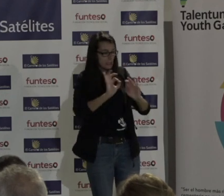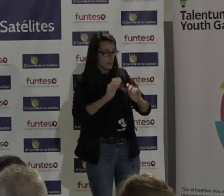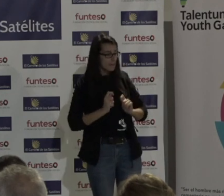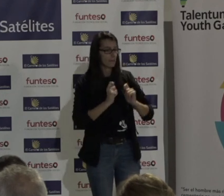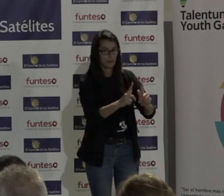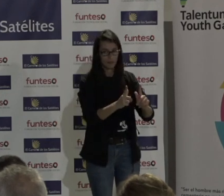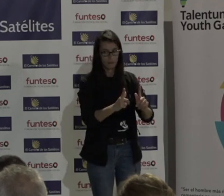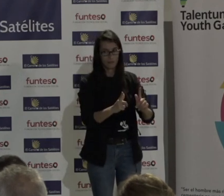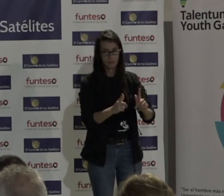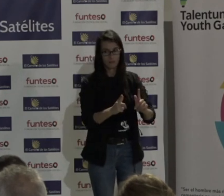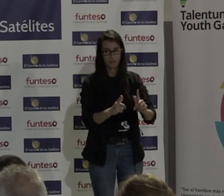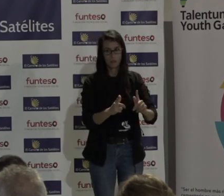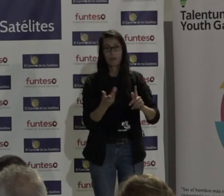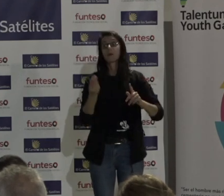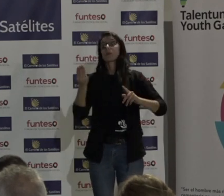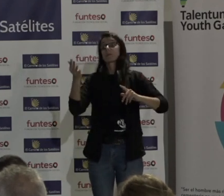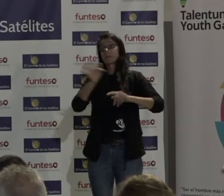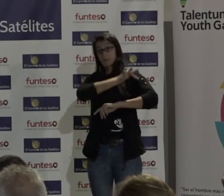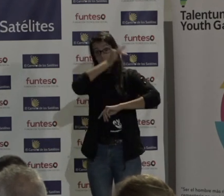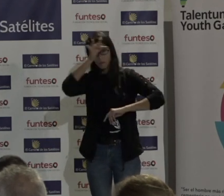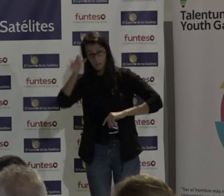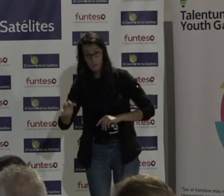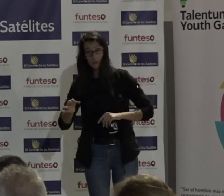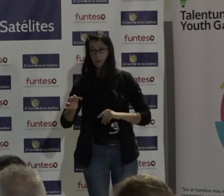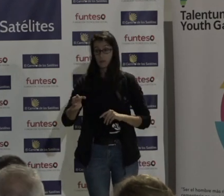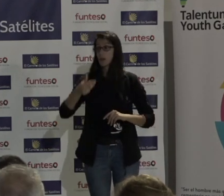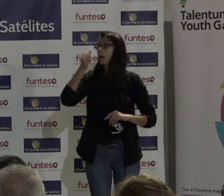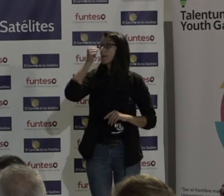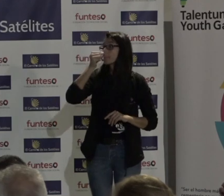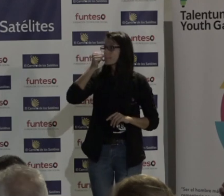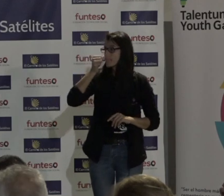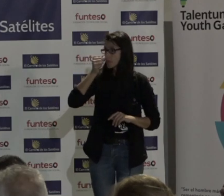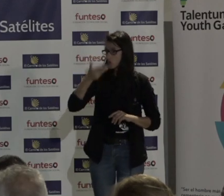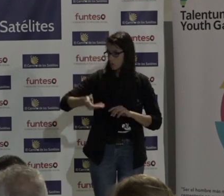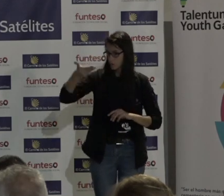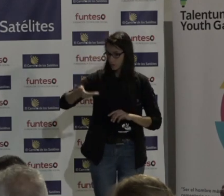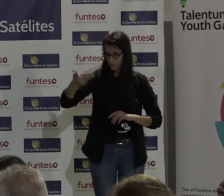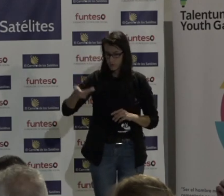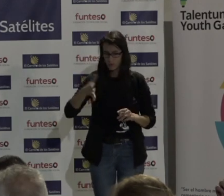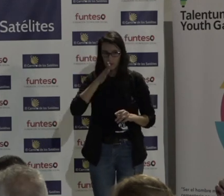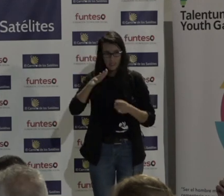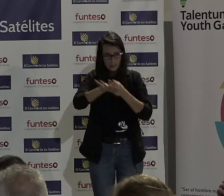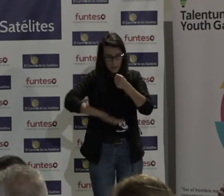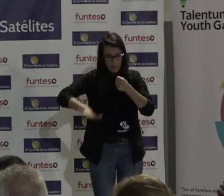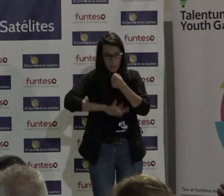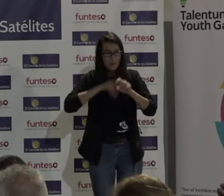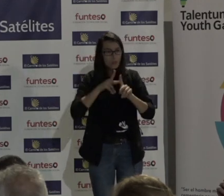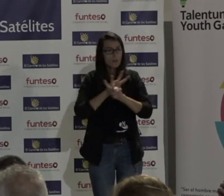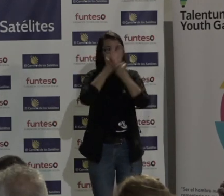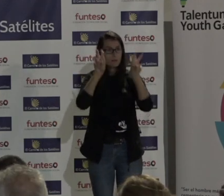especiales. Además, ese vino era fundamental en todo el sistema